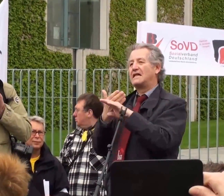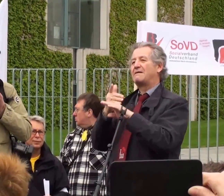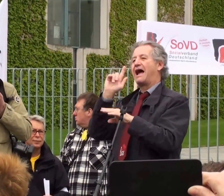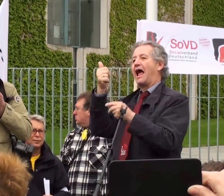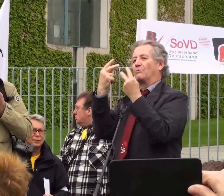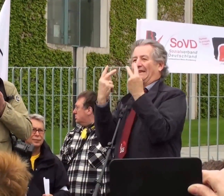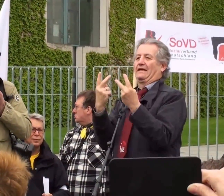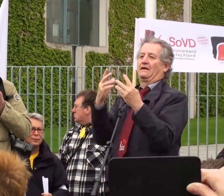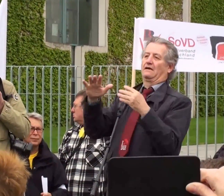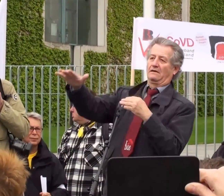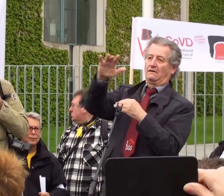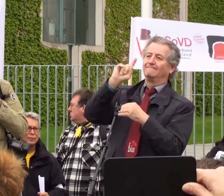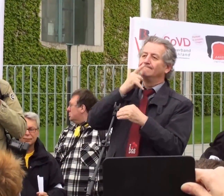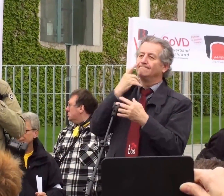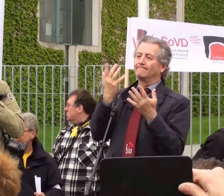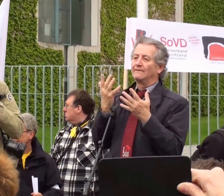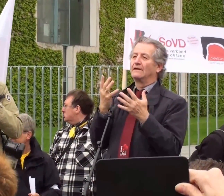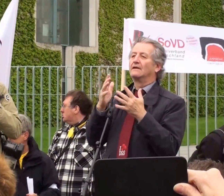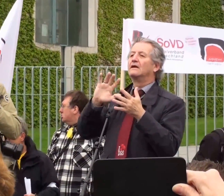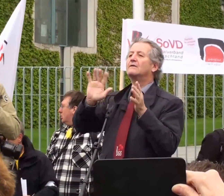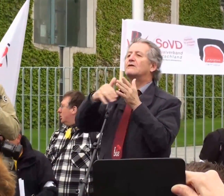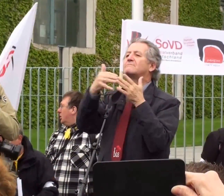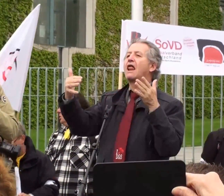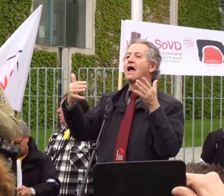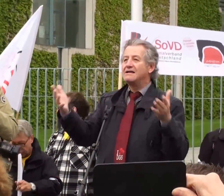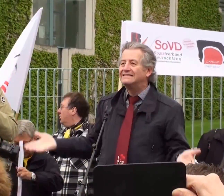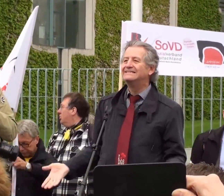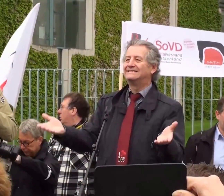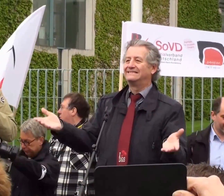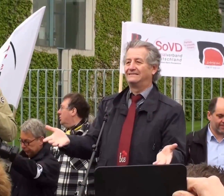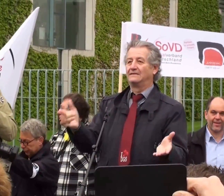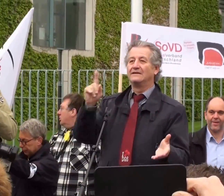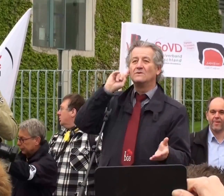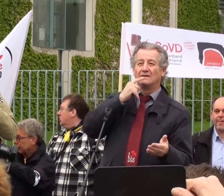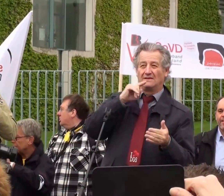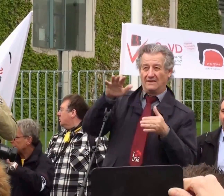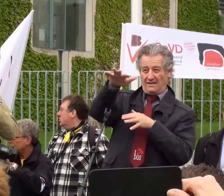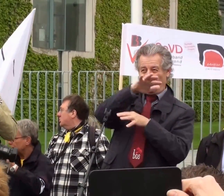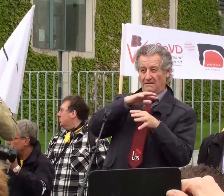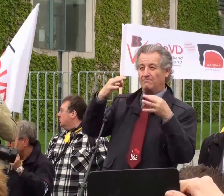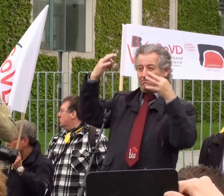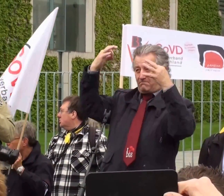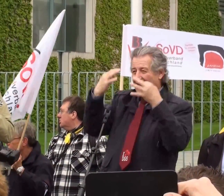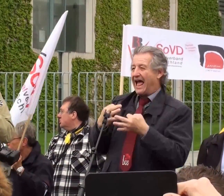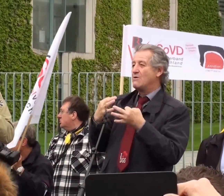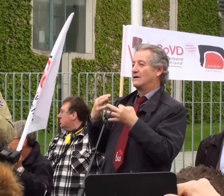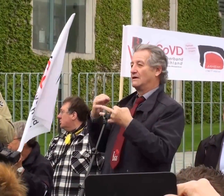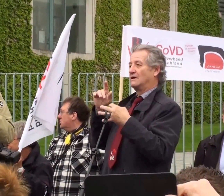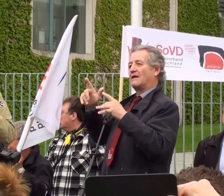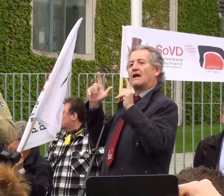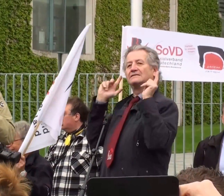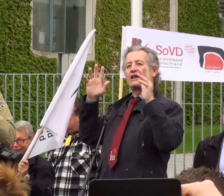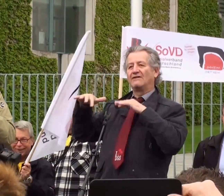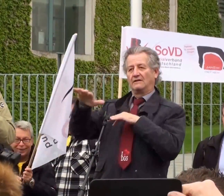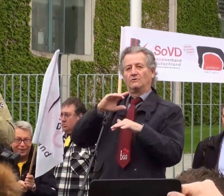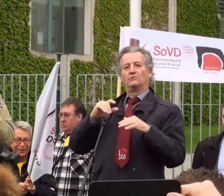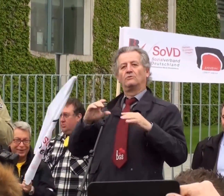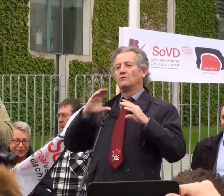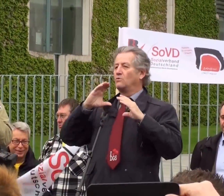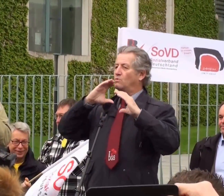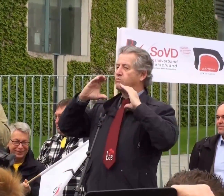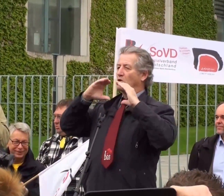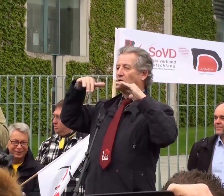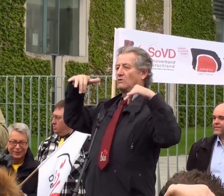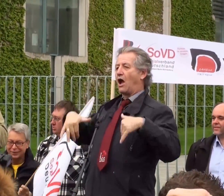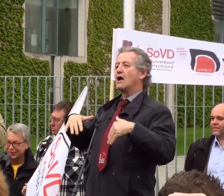mal ein bisschen schneller gehen. Wir warten schon so lange darauf, dass es tatsächlich umgesetzt wird. Alleine schon, was das Thema Gebärdensprache angeht, dass wir das einfach